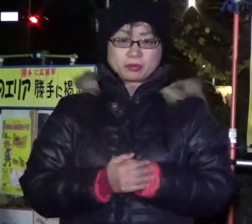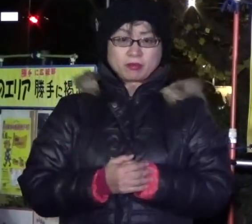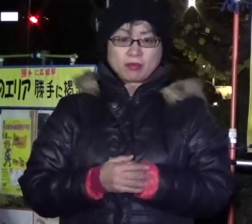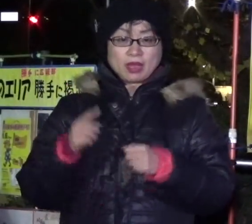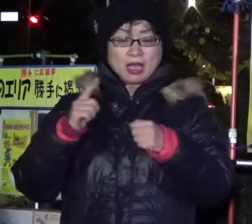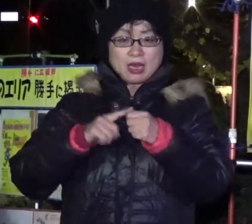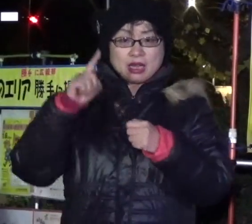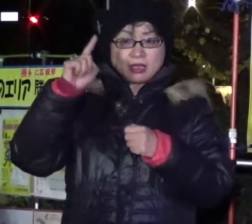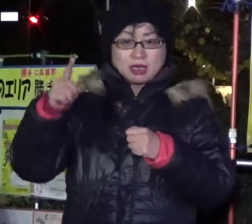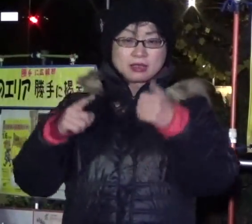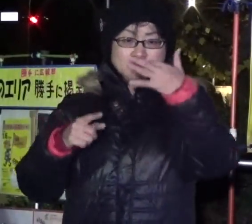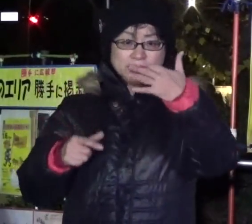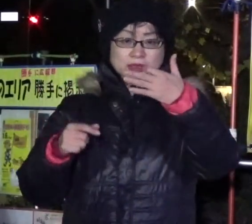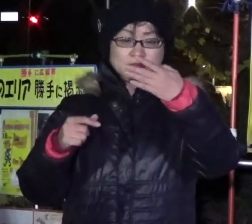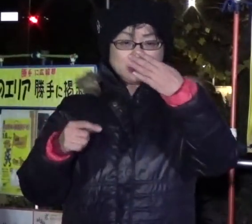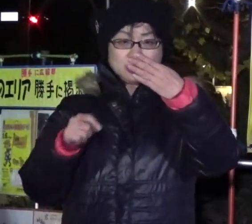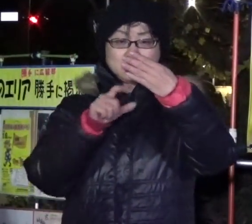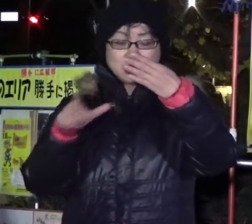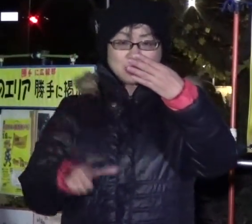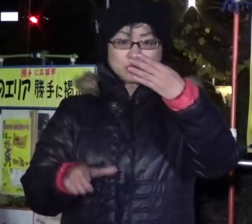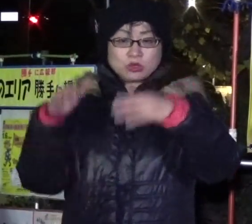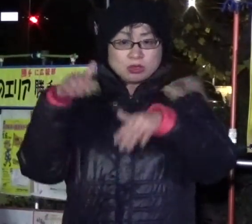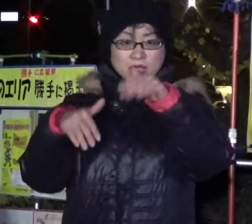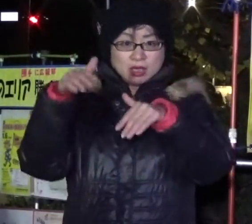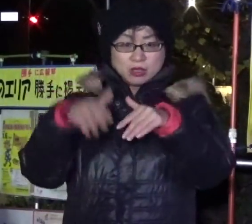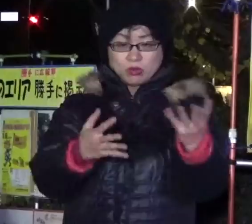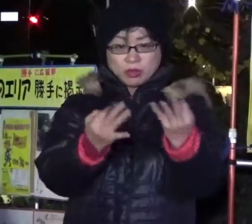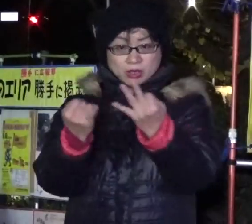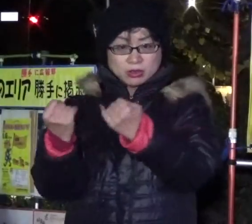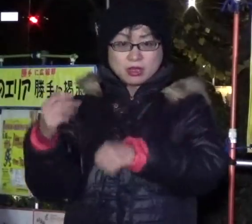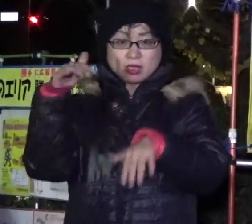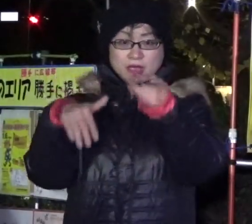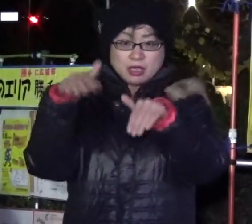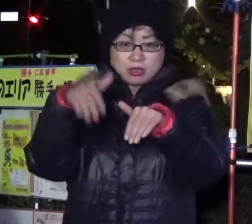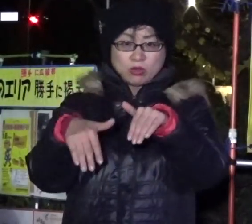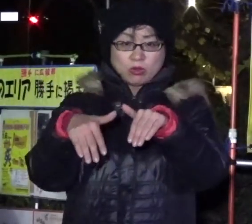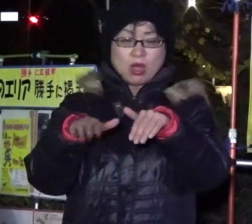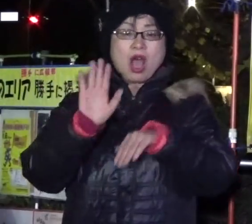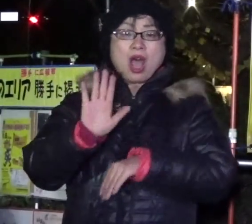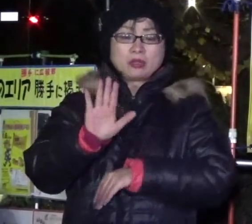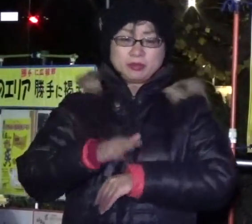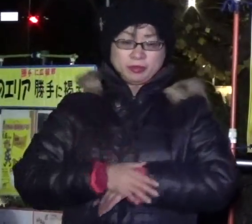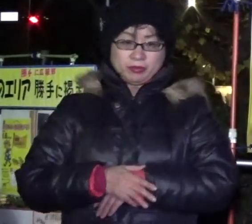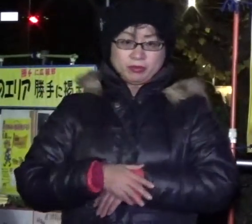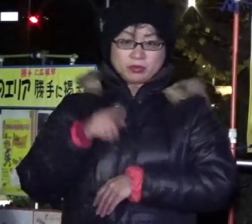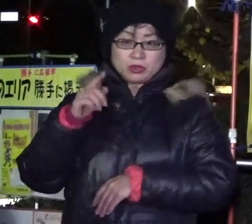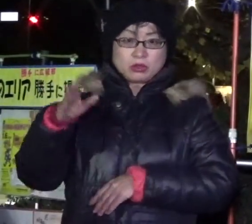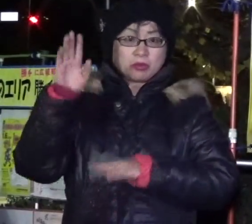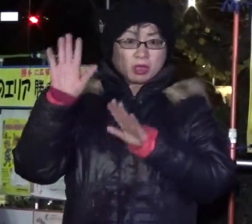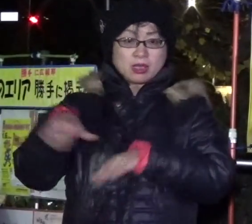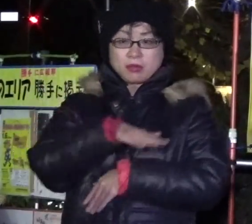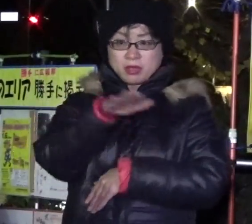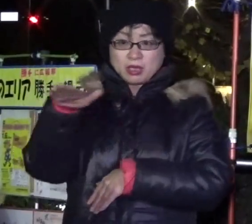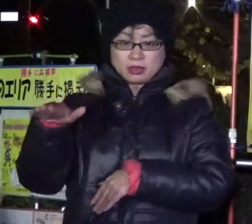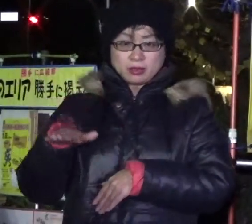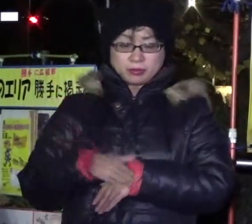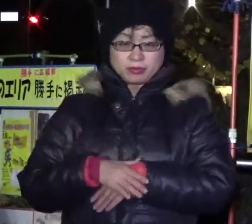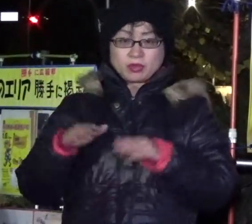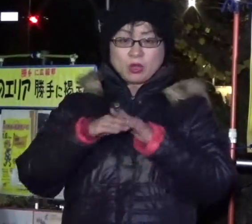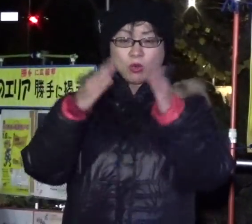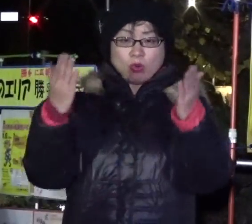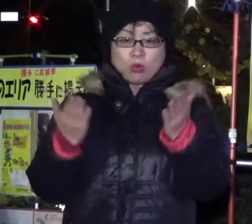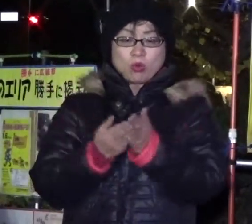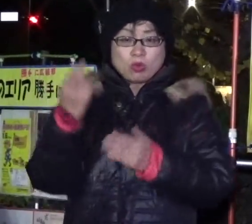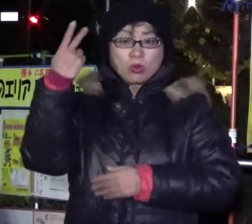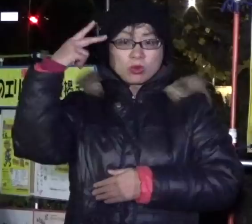来年は4月統一選に始まって多くの選挙があちこちでございます。そこに向けてどうぞ皆さんオール沖